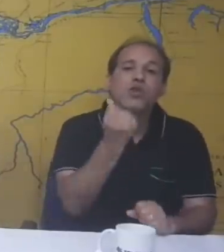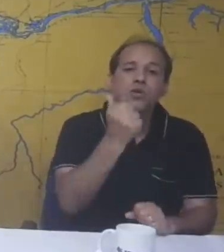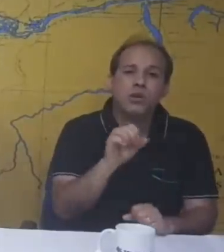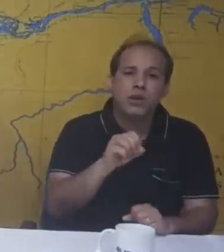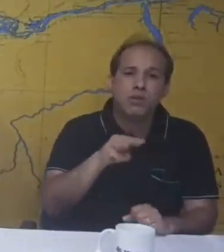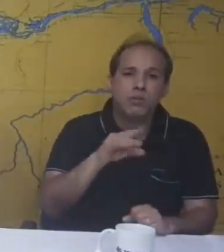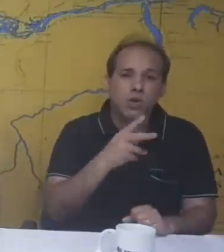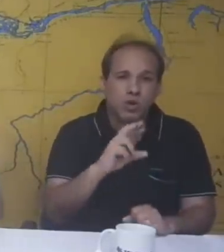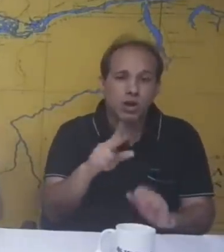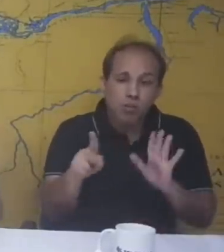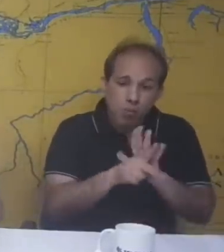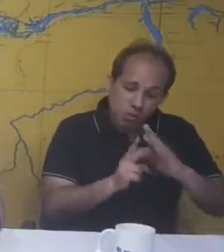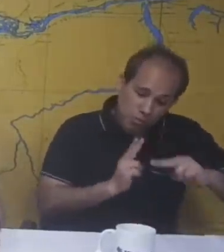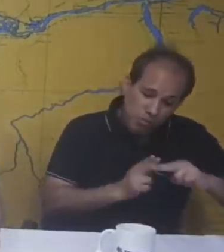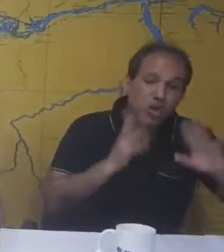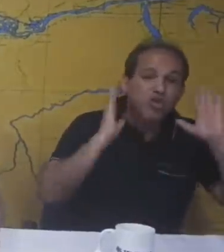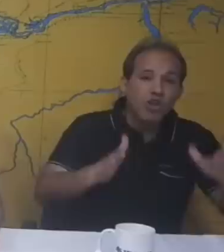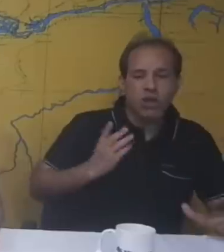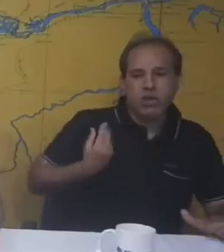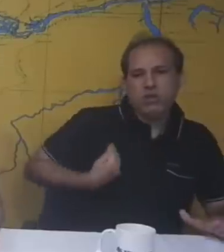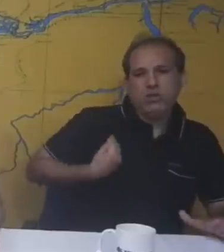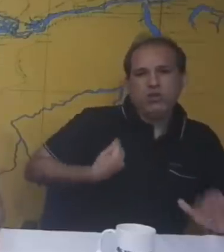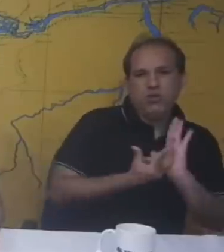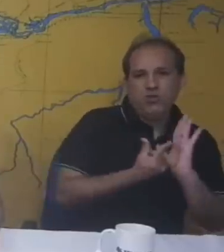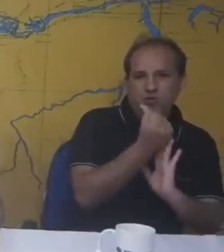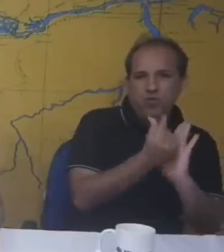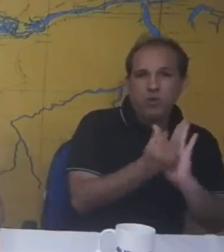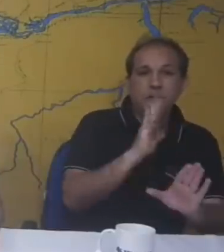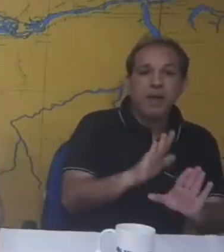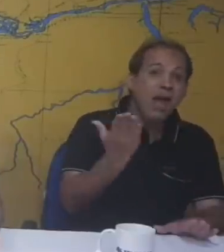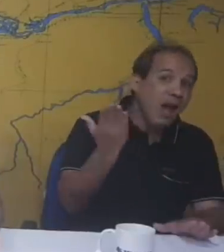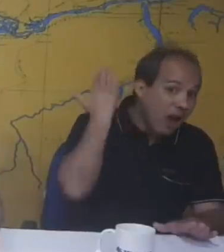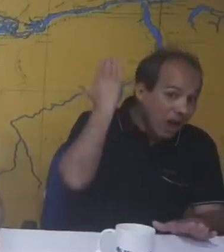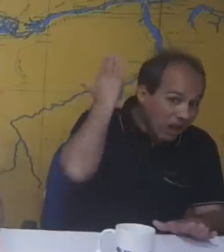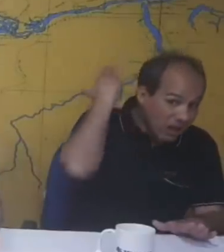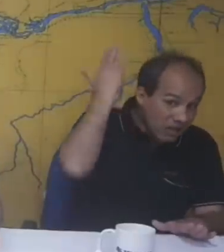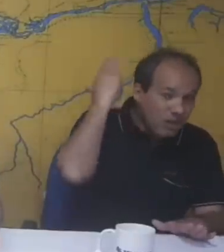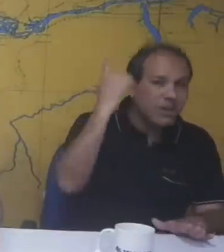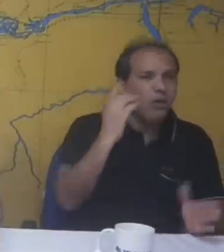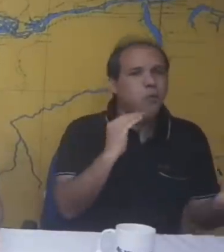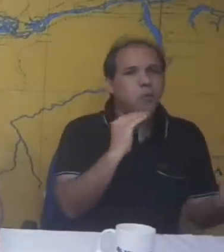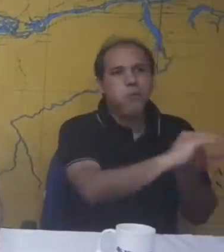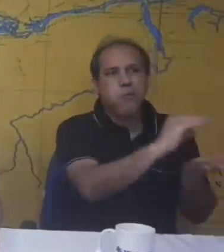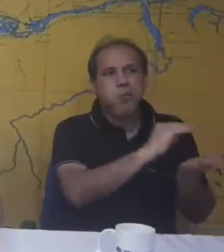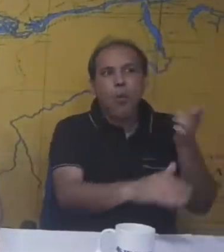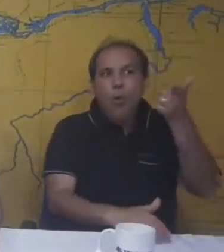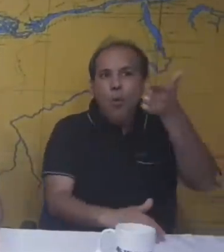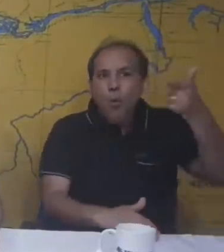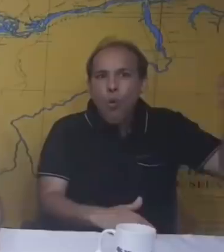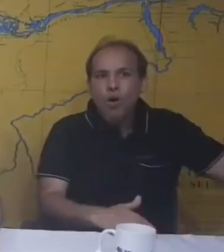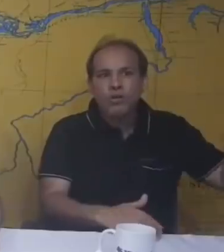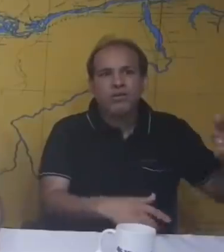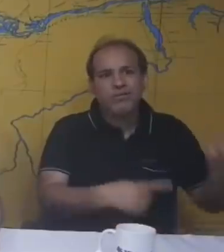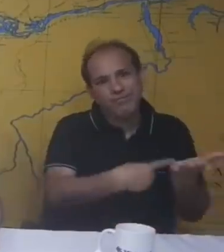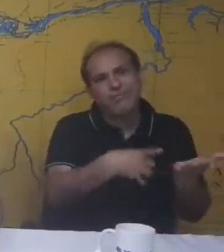Econômica Federal, que já existe, mas que antes iria para iniciativas não triviais.